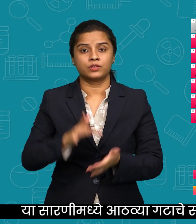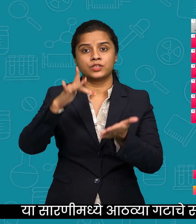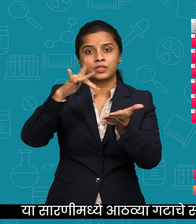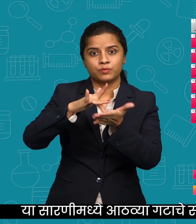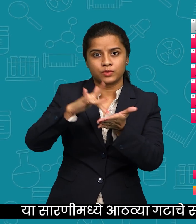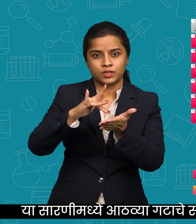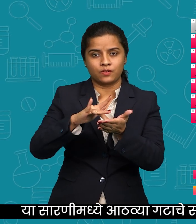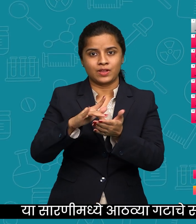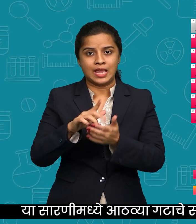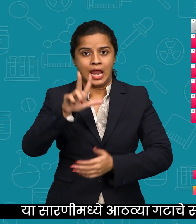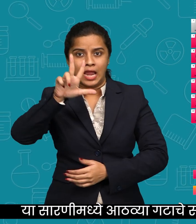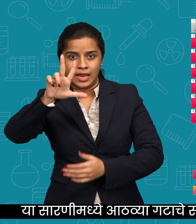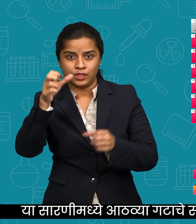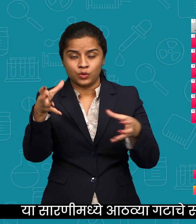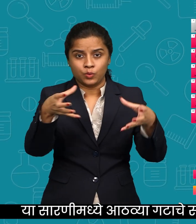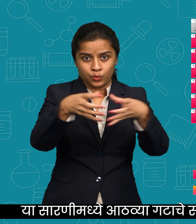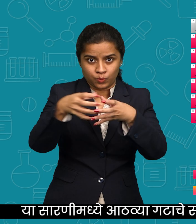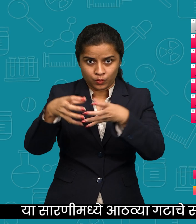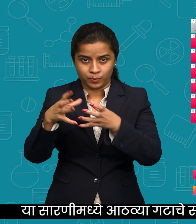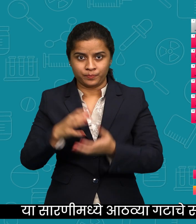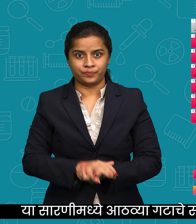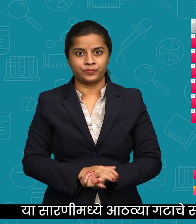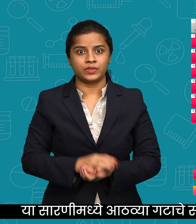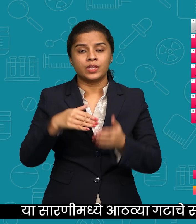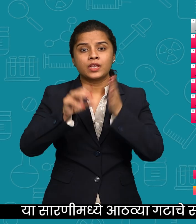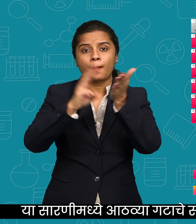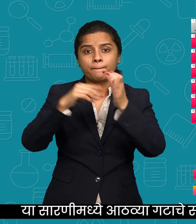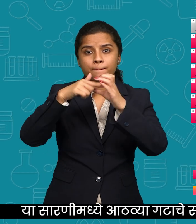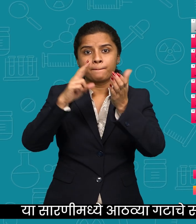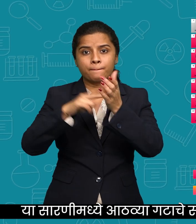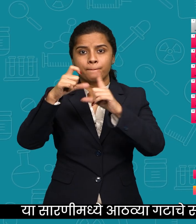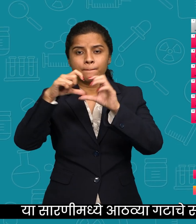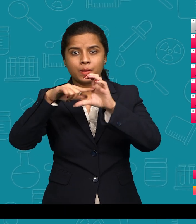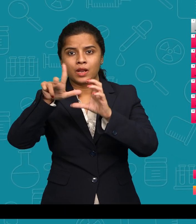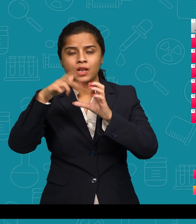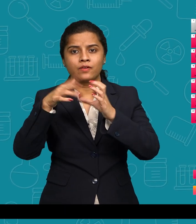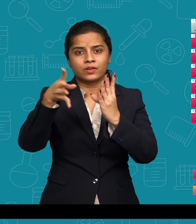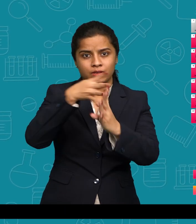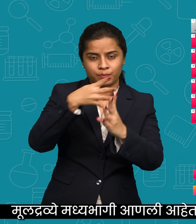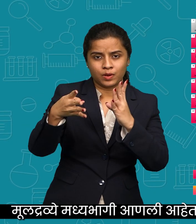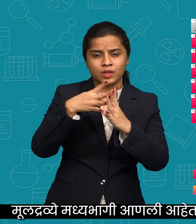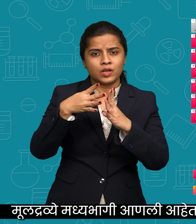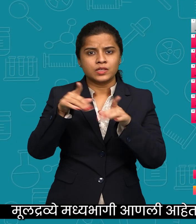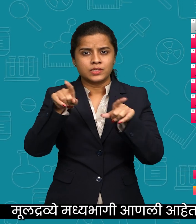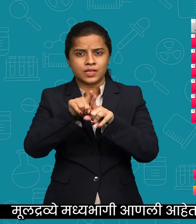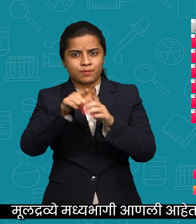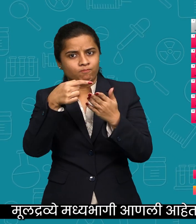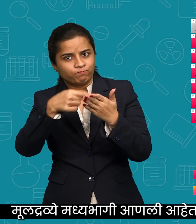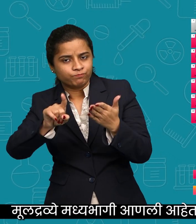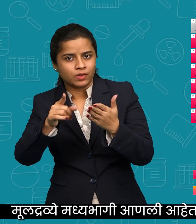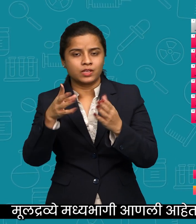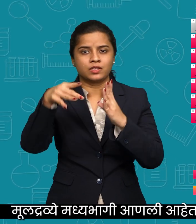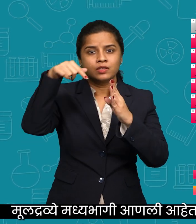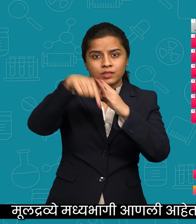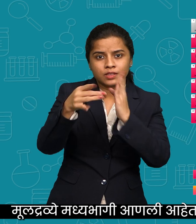या सारणीमध्ये 8व्या गटाचे स्थान मेंडेलीव्हच्या सारणीतील देखील योग्य आहे. सर्व संक्रमण मूलद्रव्ये